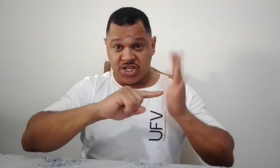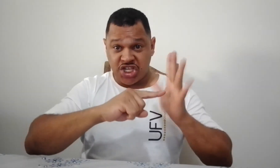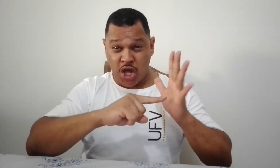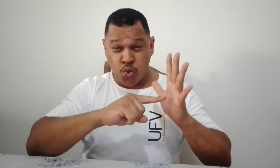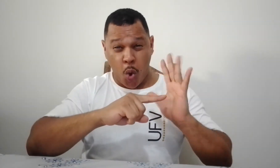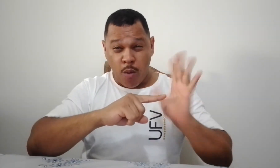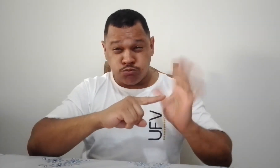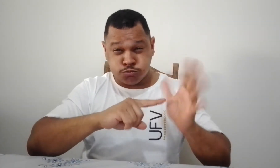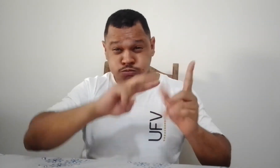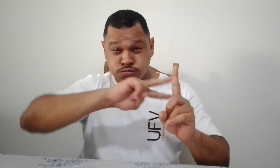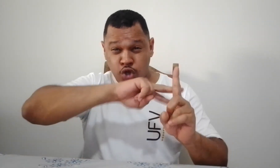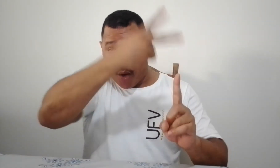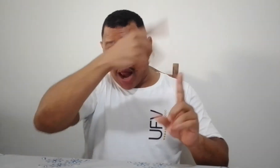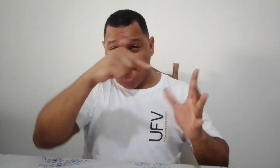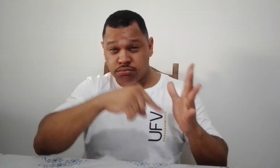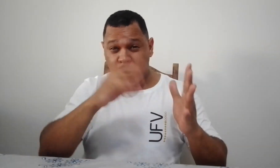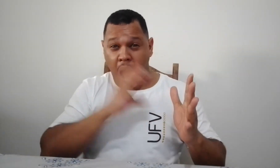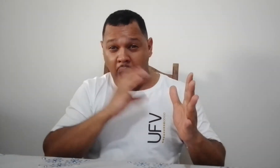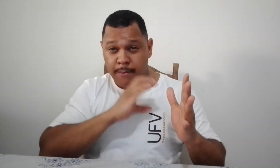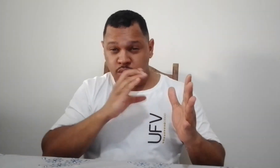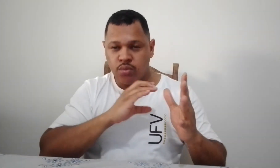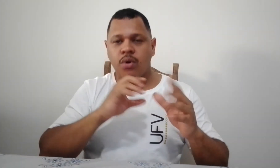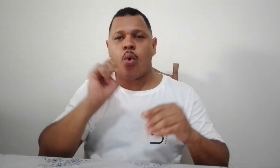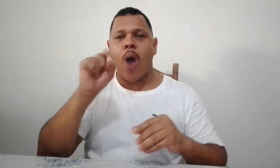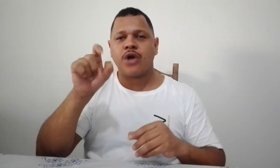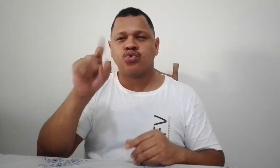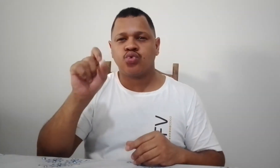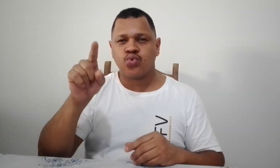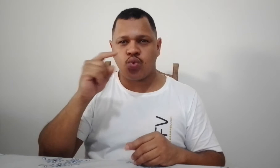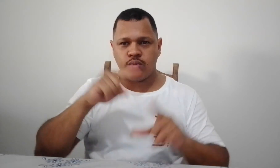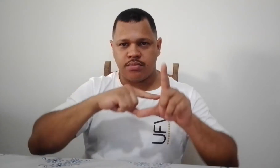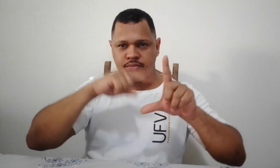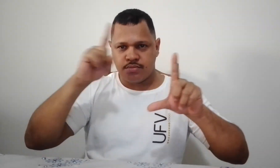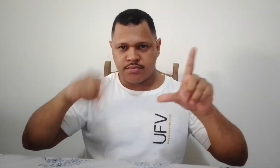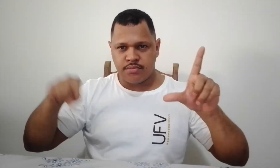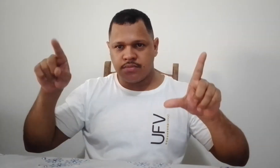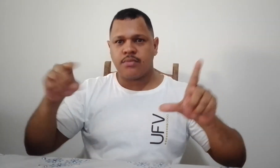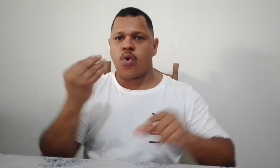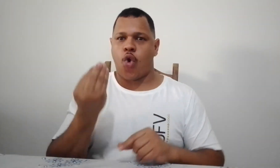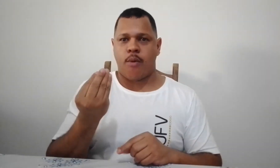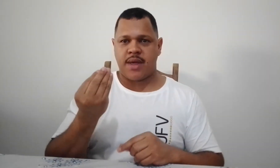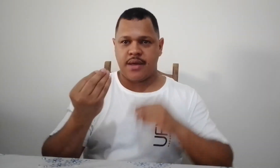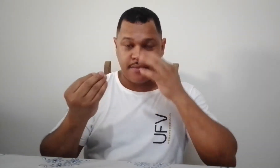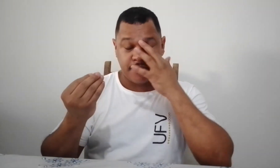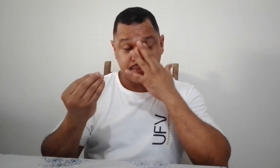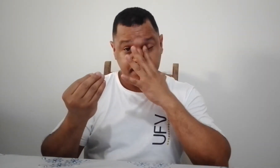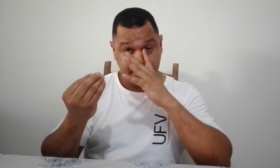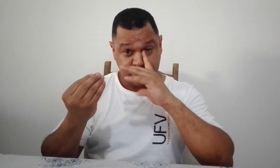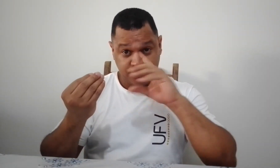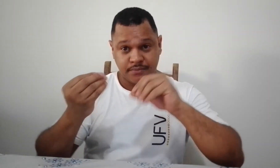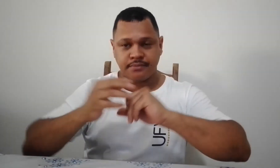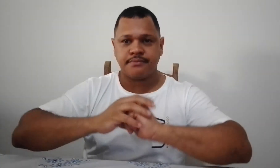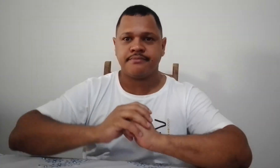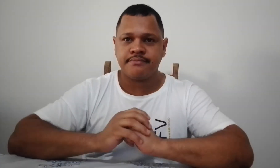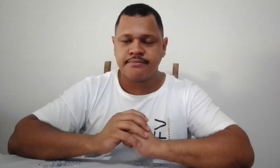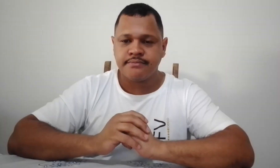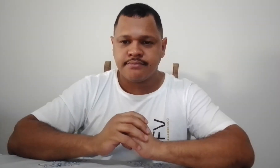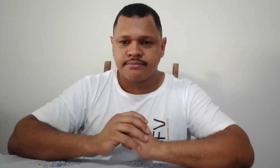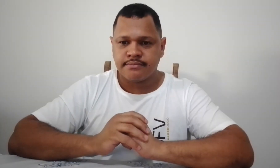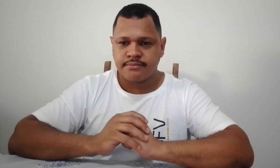rápido, conforme a equação azul? Nós estamos dobrando ômega. Não só reduz o período à